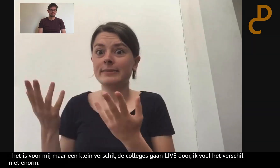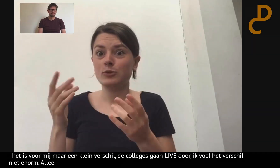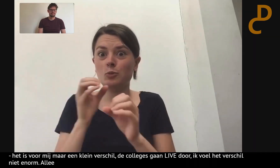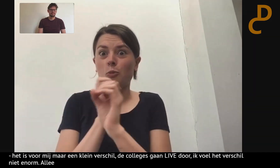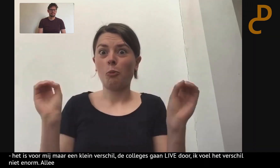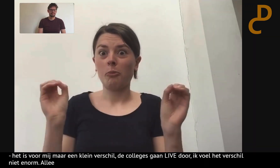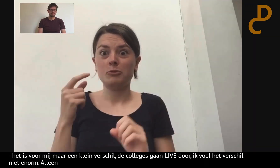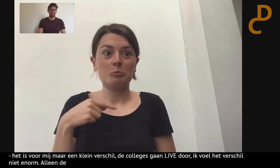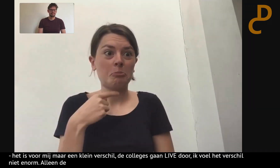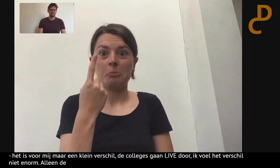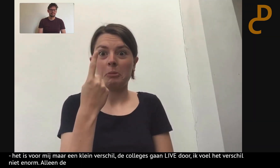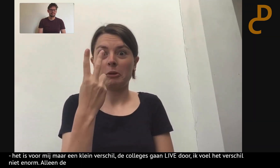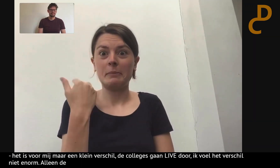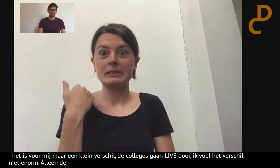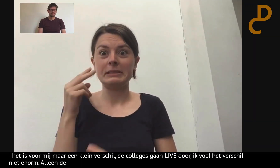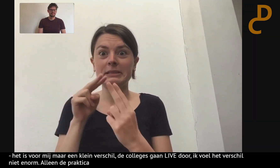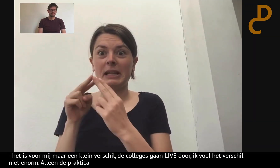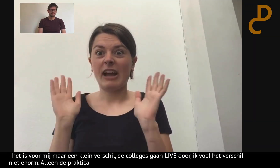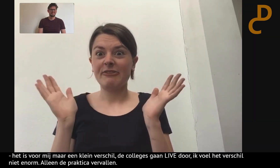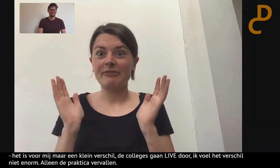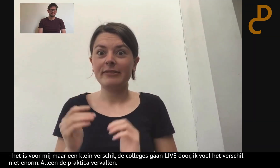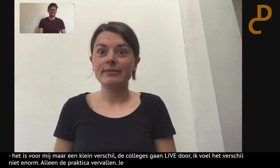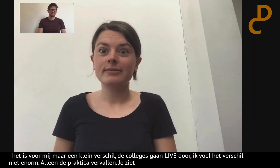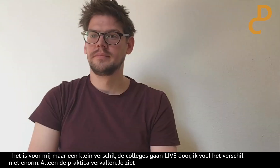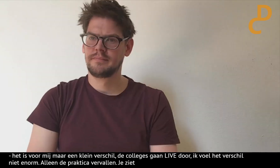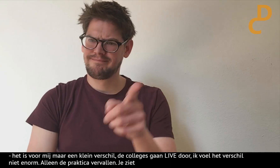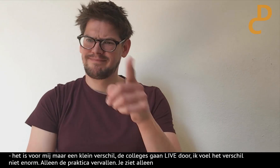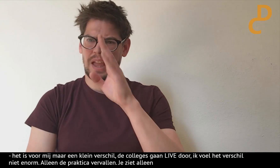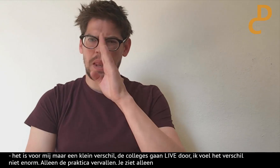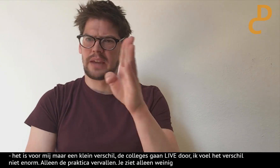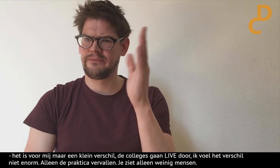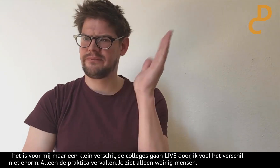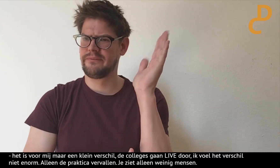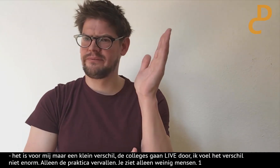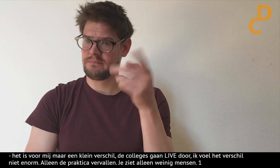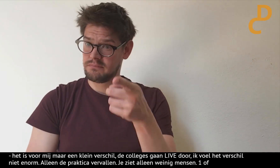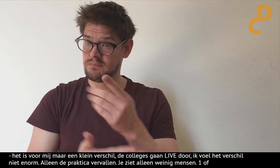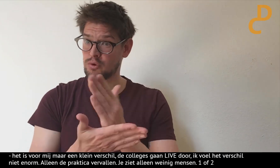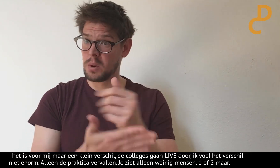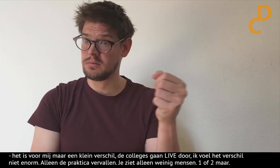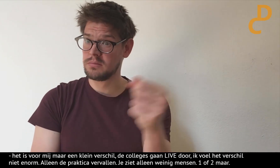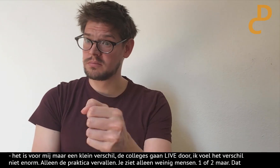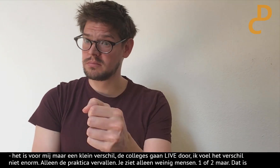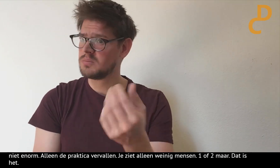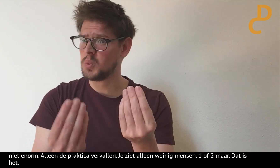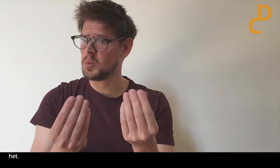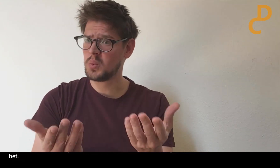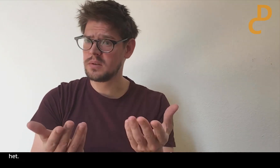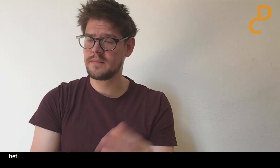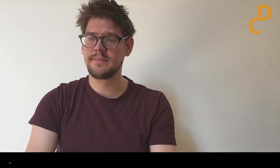Plus, ik zie natuurlijk maar weinig mensen. Eigenlijk gewoon geen 1 of 2 mensen zie ik nog. That's it. En die live colleges, zet je daar ook een tolk in?